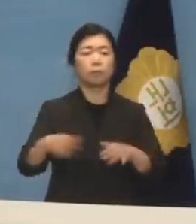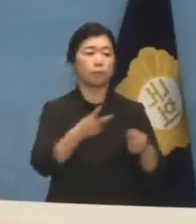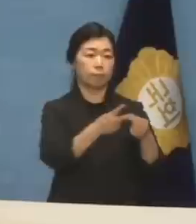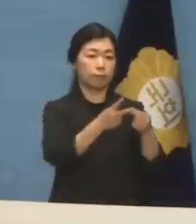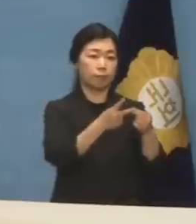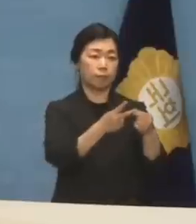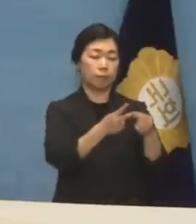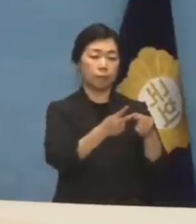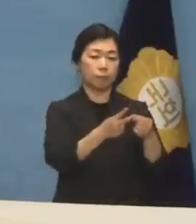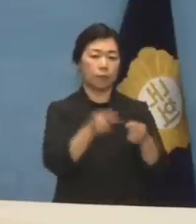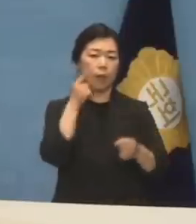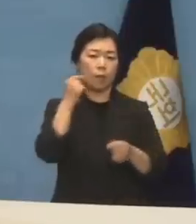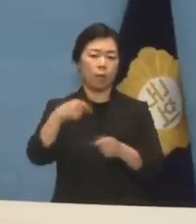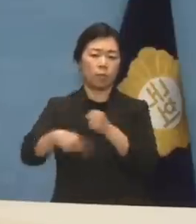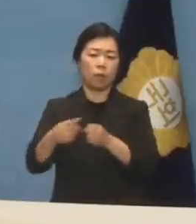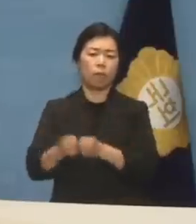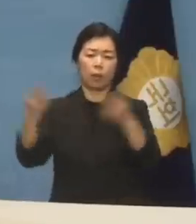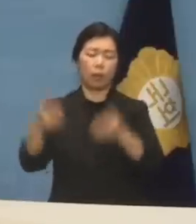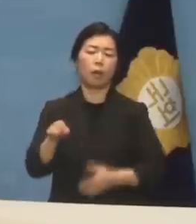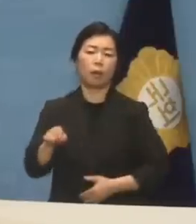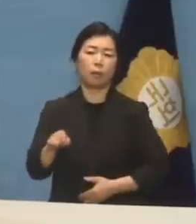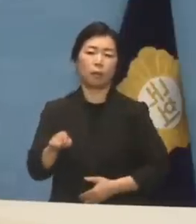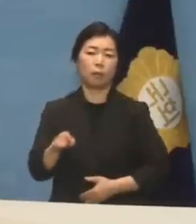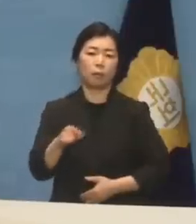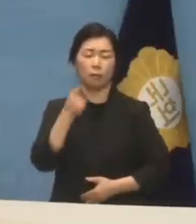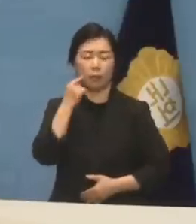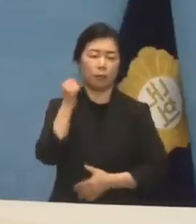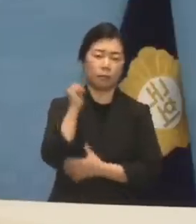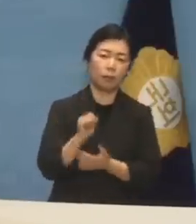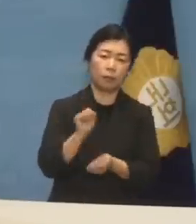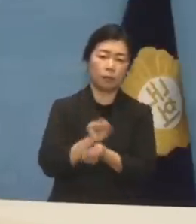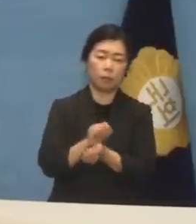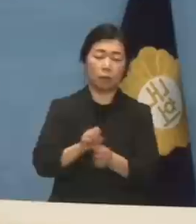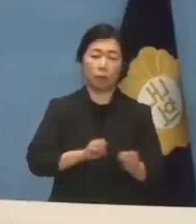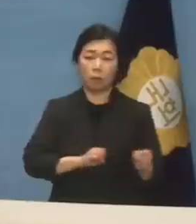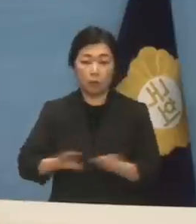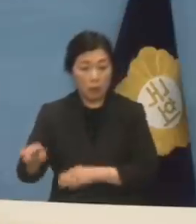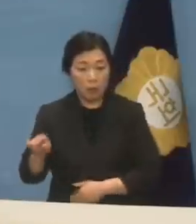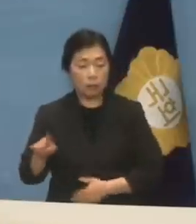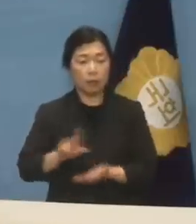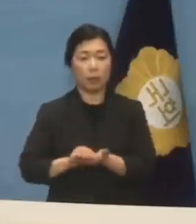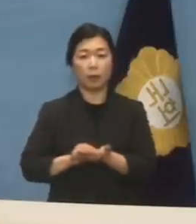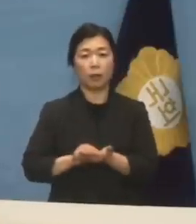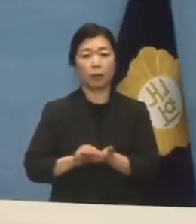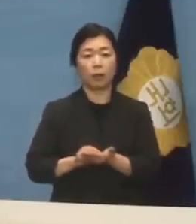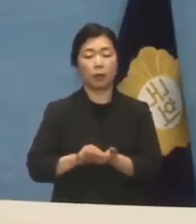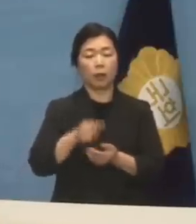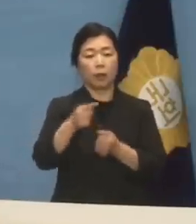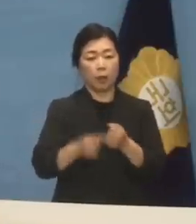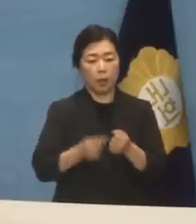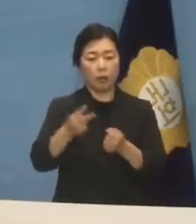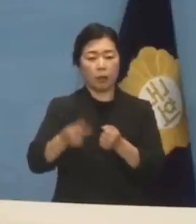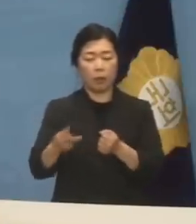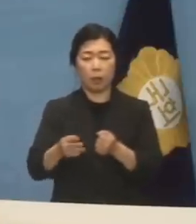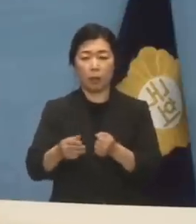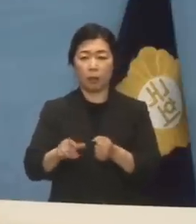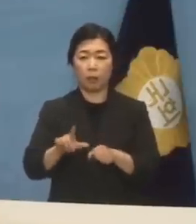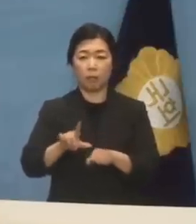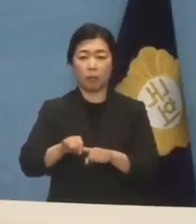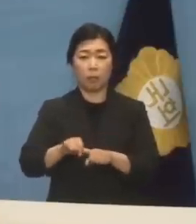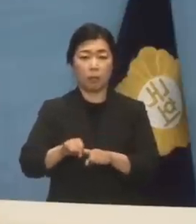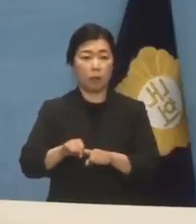둘째, 후쿠시마 오염수 방류 문제 이건 또 어떻게 할 겁니까? 이게 1, 2년짜리 문제입니까?